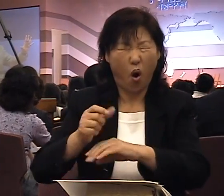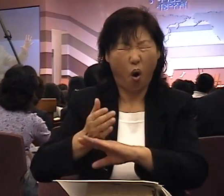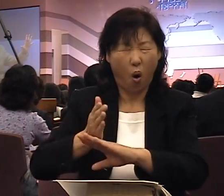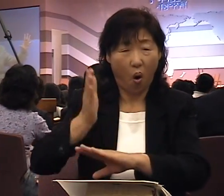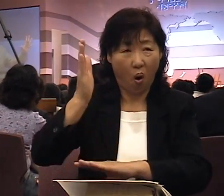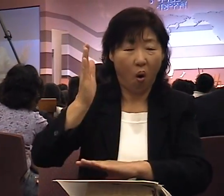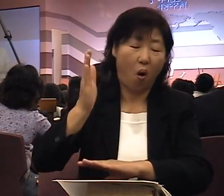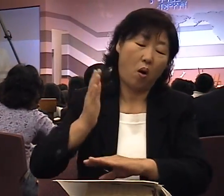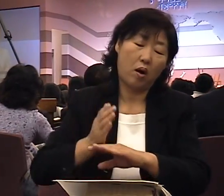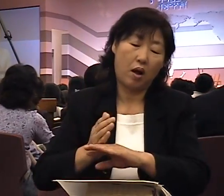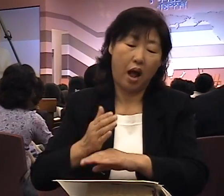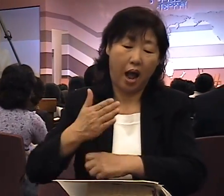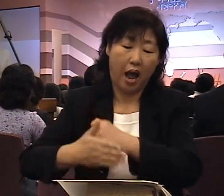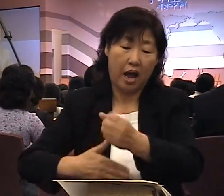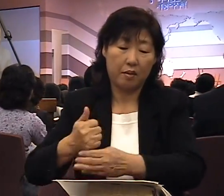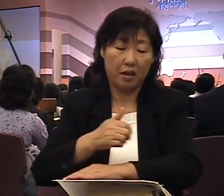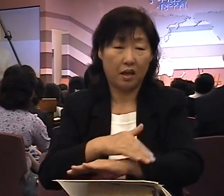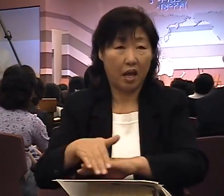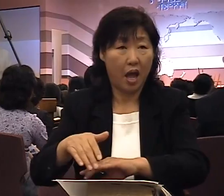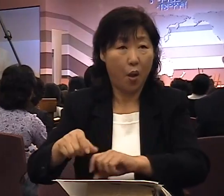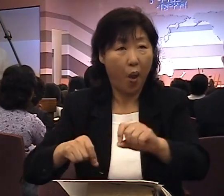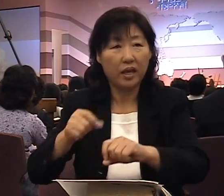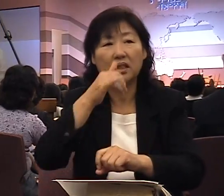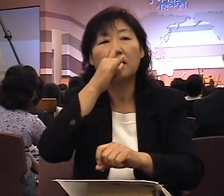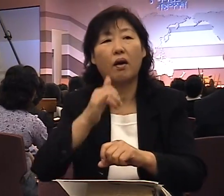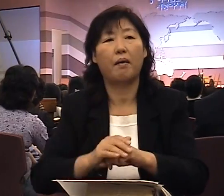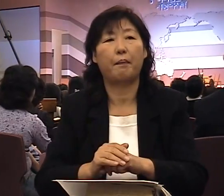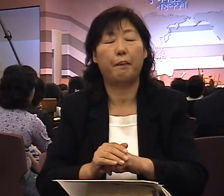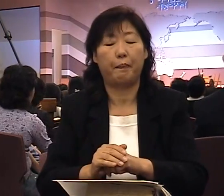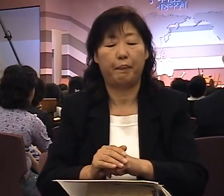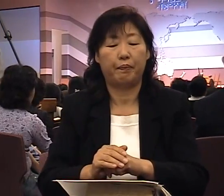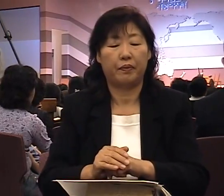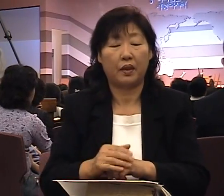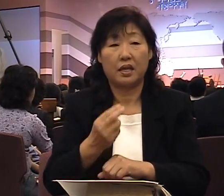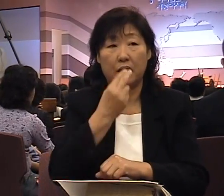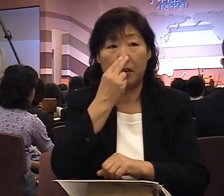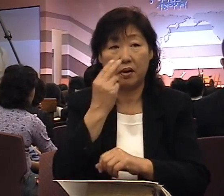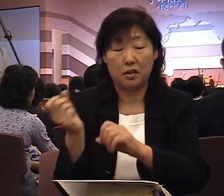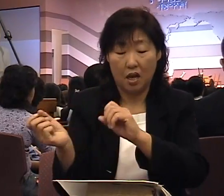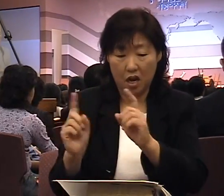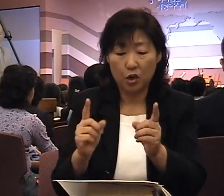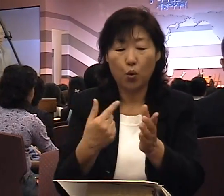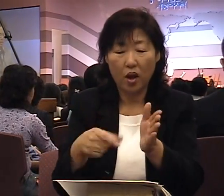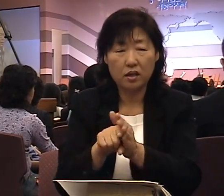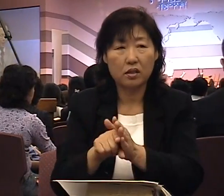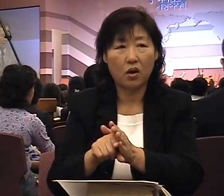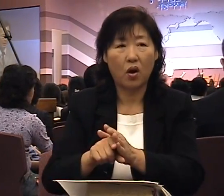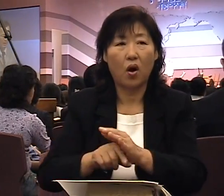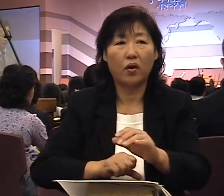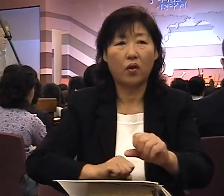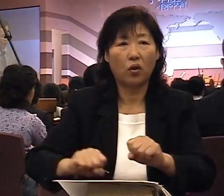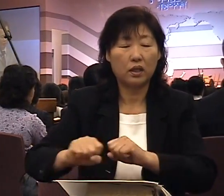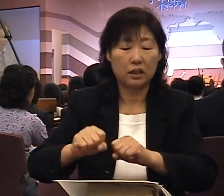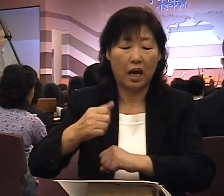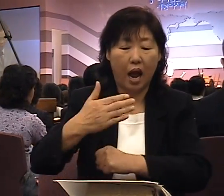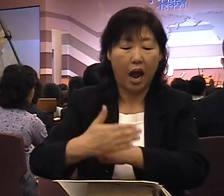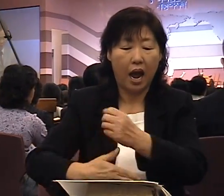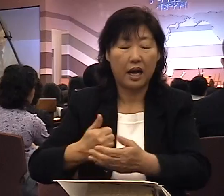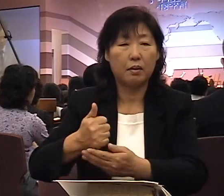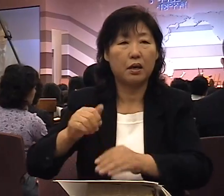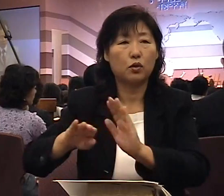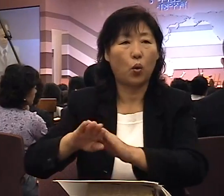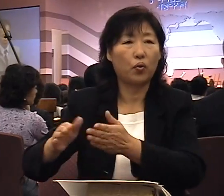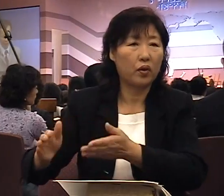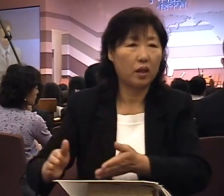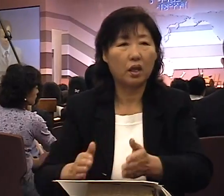하나님의 계획이 있습니다. 그것은 뭐냐면 생명을 살리시려고 역사하시는 하나님의 손길이 있다는